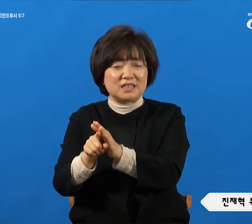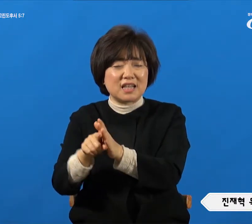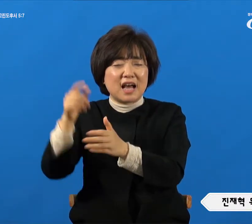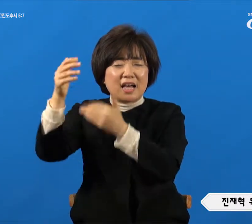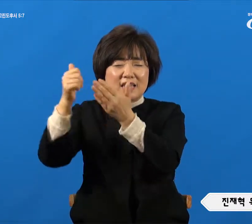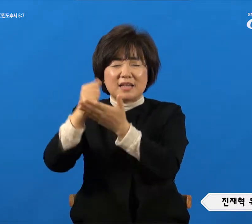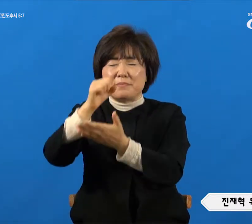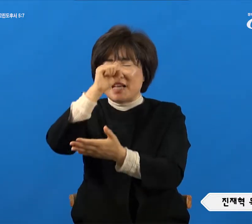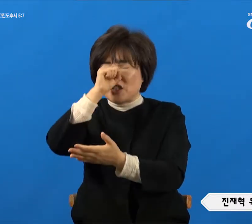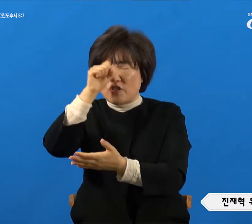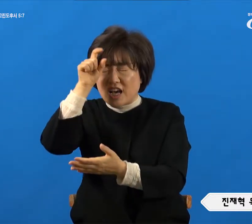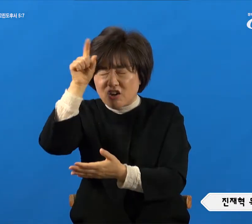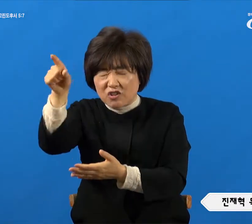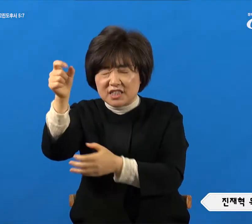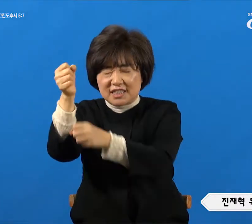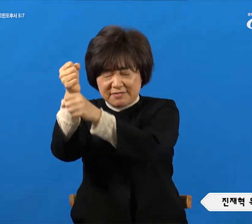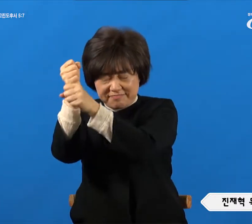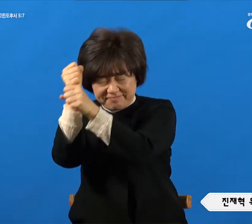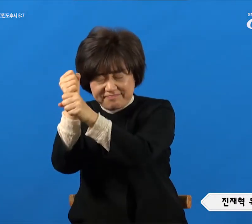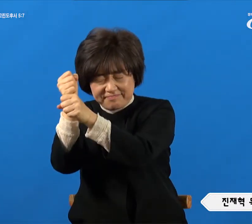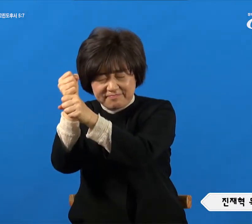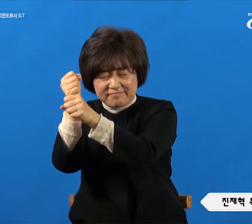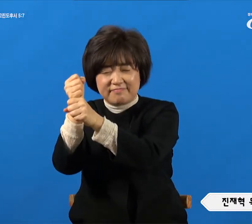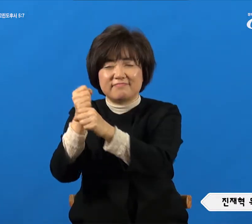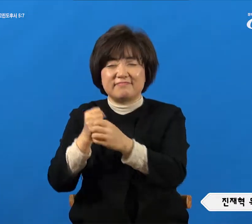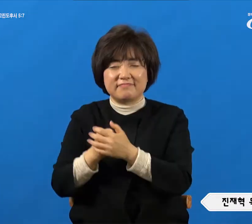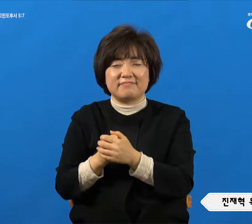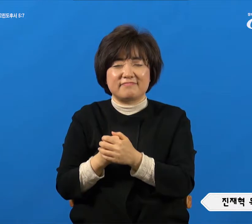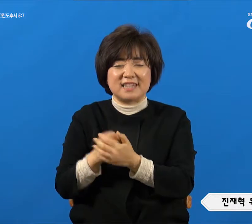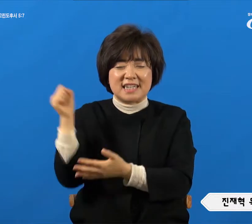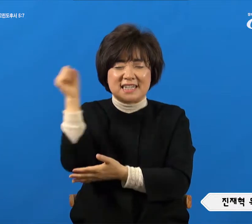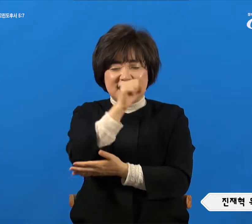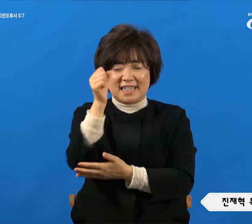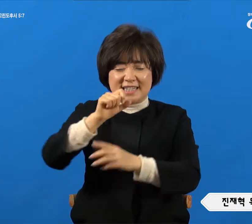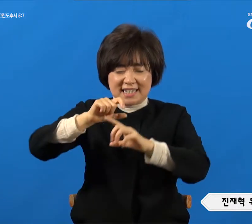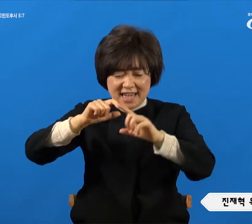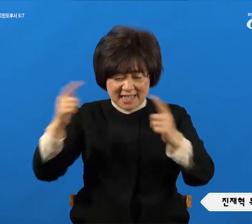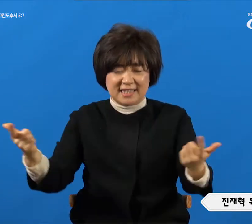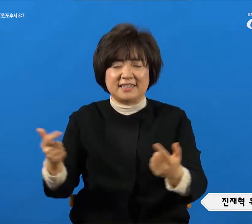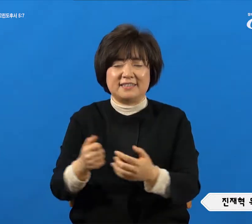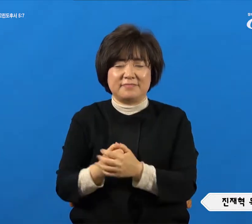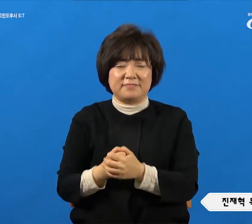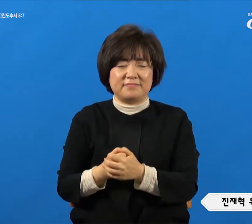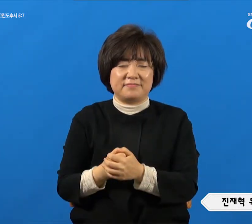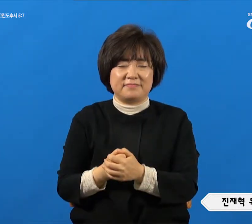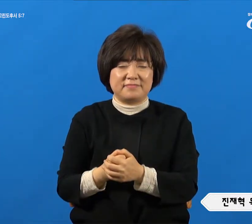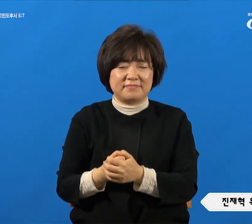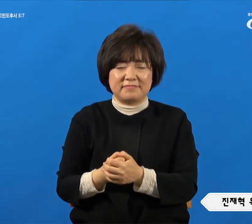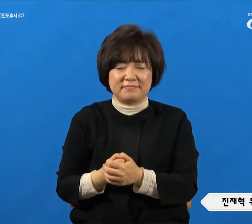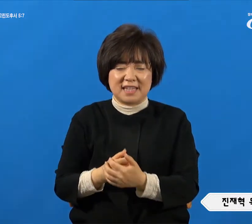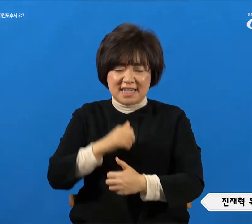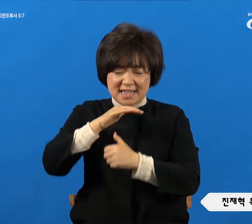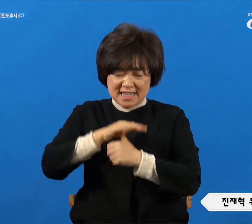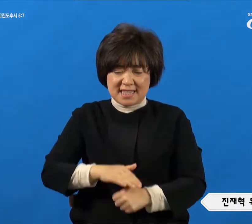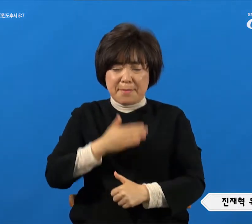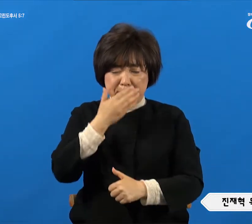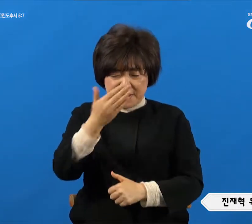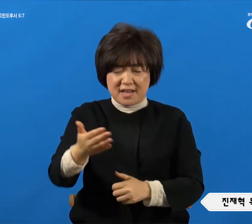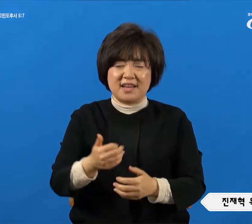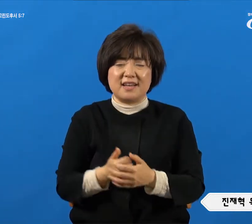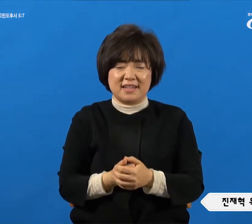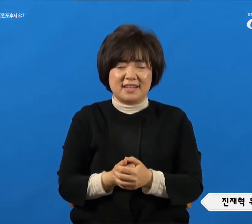하나님의 선하심을 꽉 붙잡는 것입니다. 흔들리지 않습니다. 인내할 수